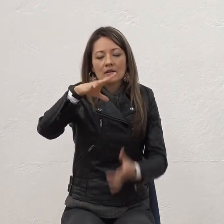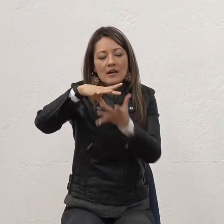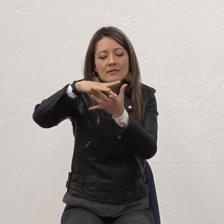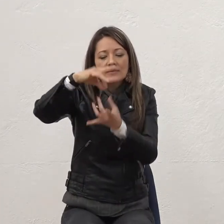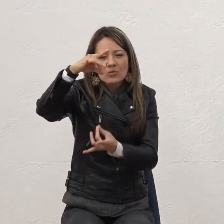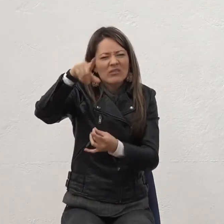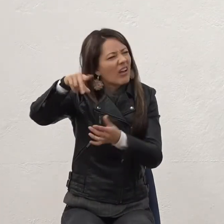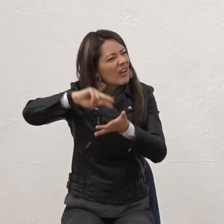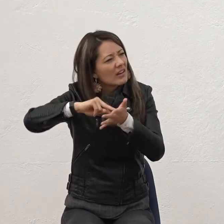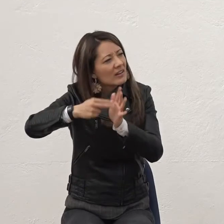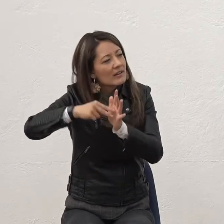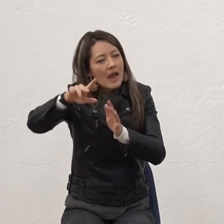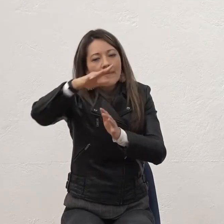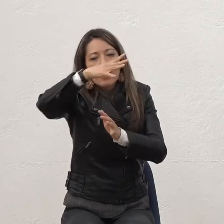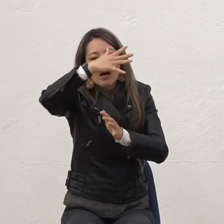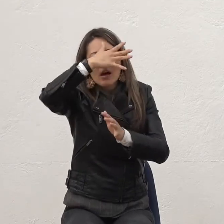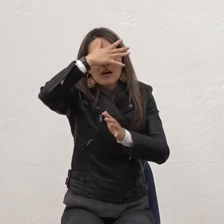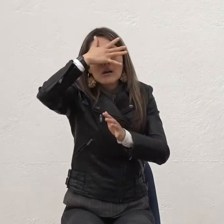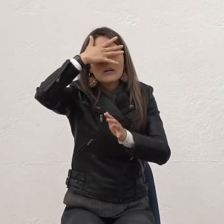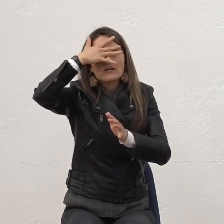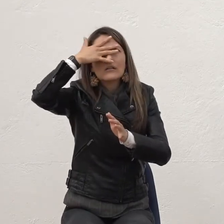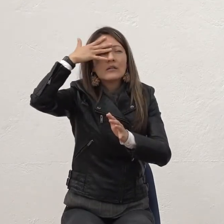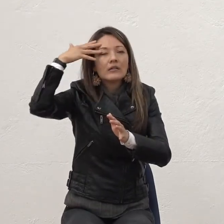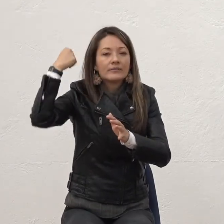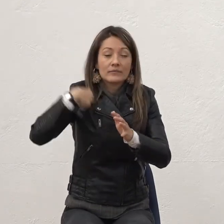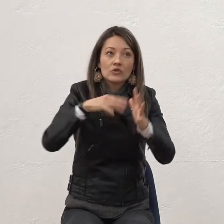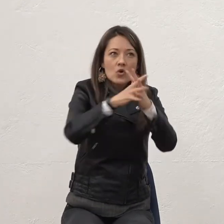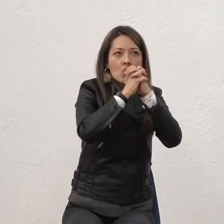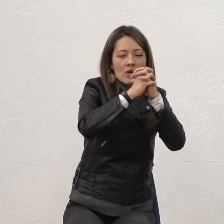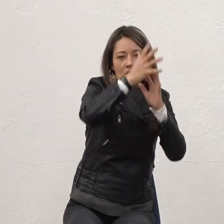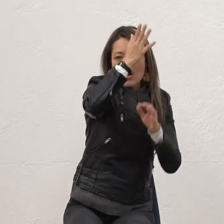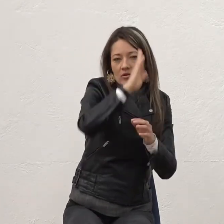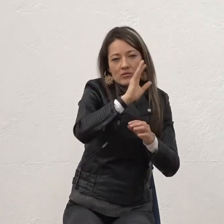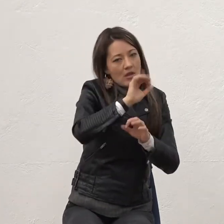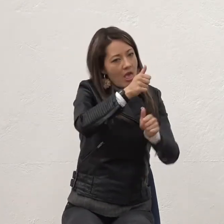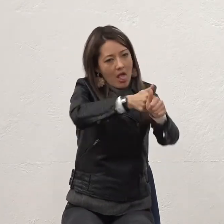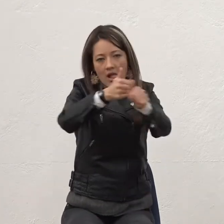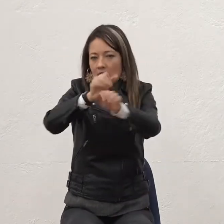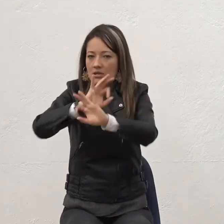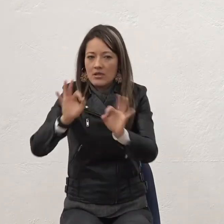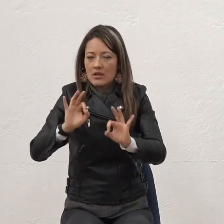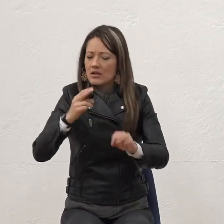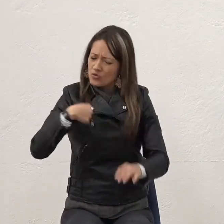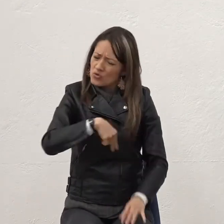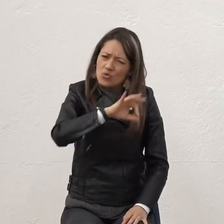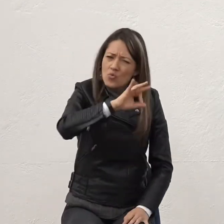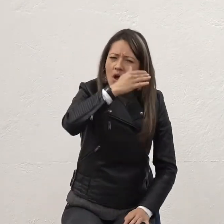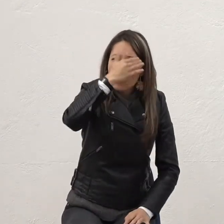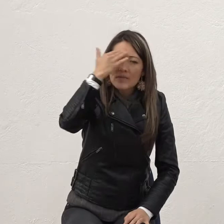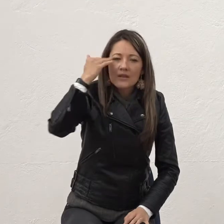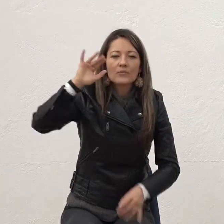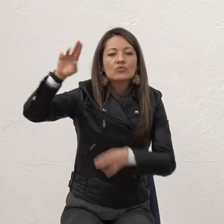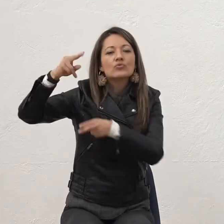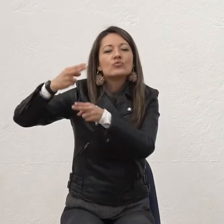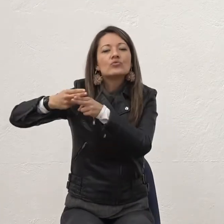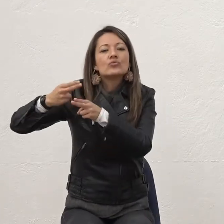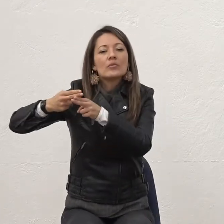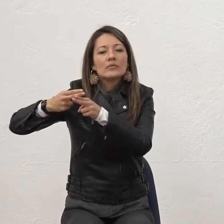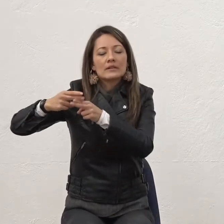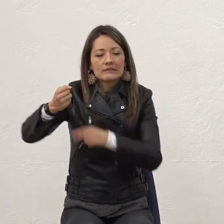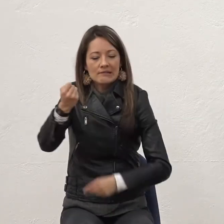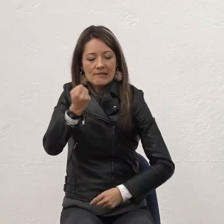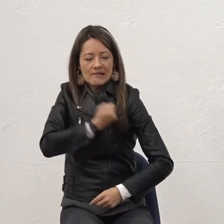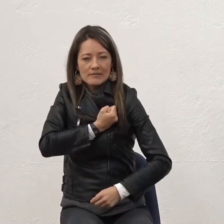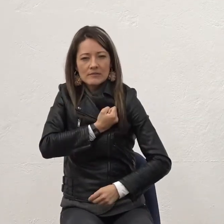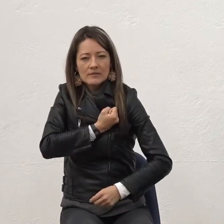Y yo le ruego a Dios que a ninguno nos dé eso, que no nos olvidemos del nombre con el que fuimos